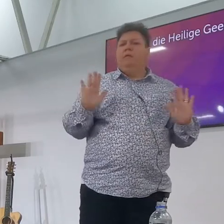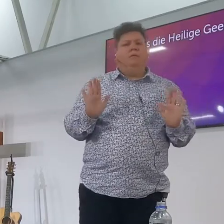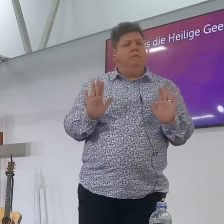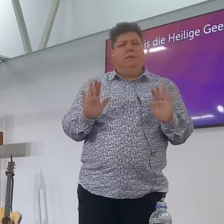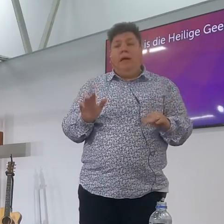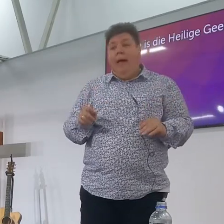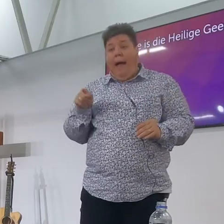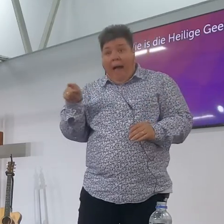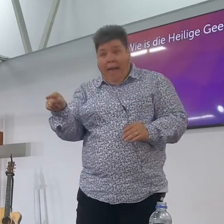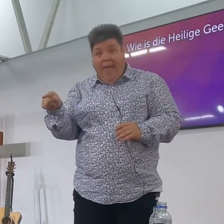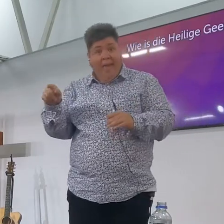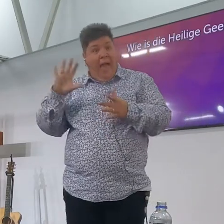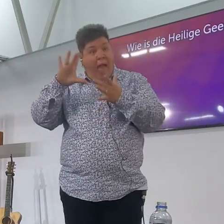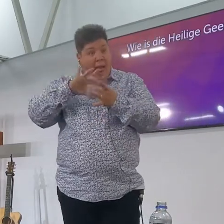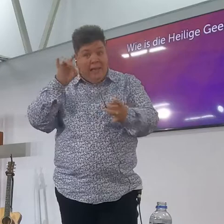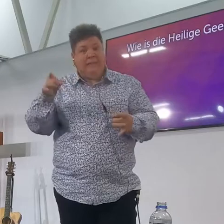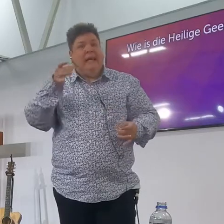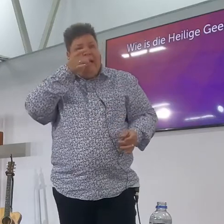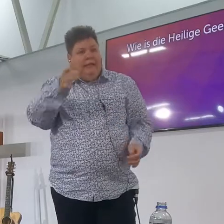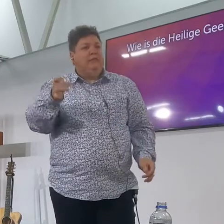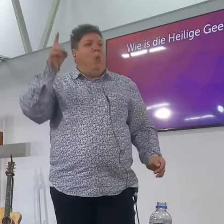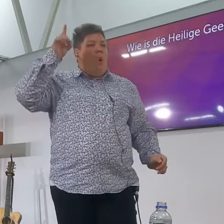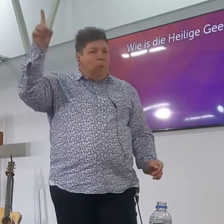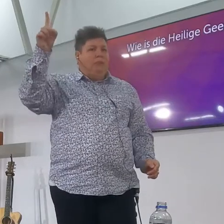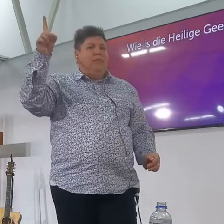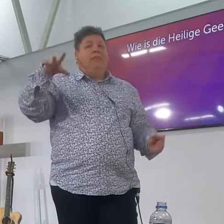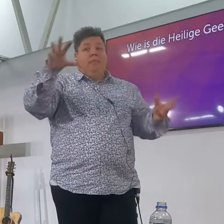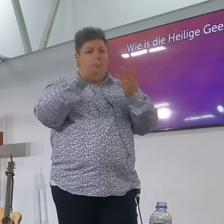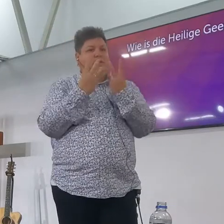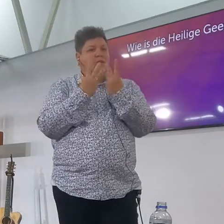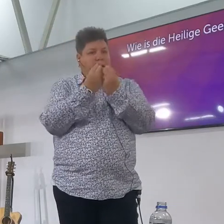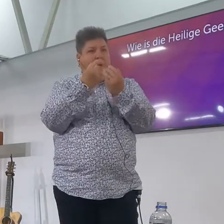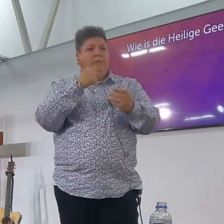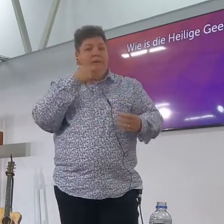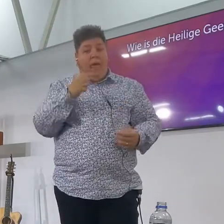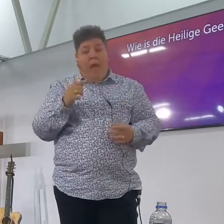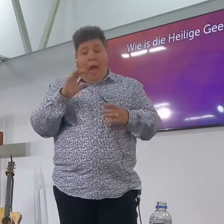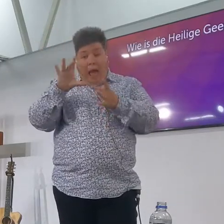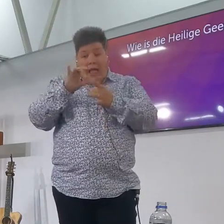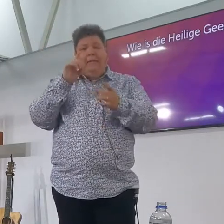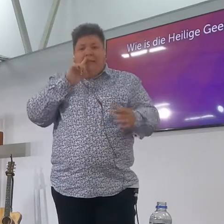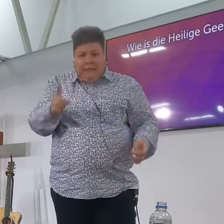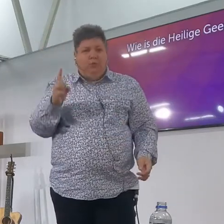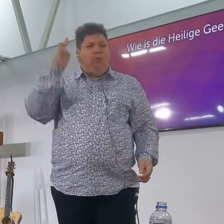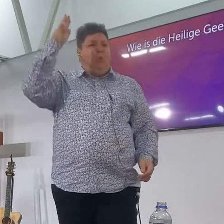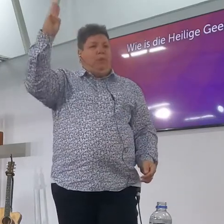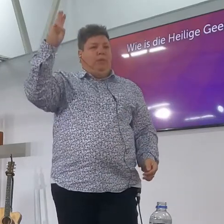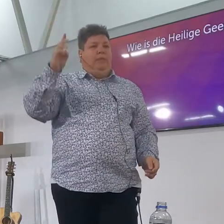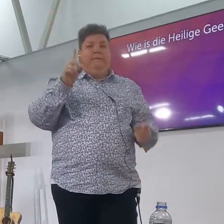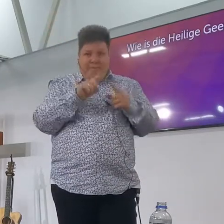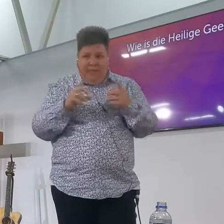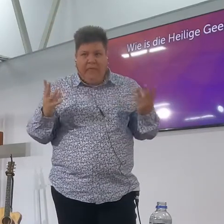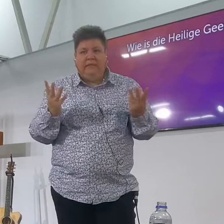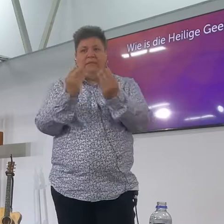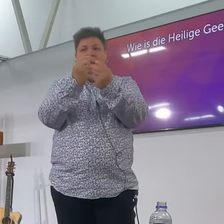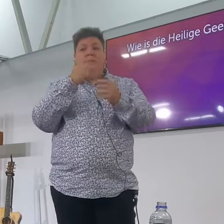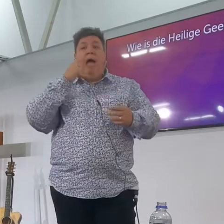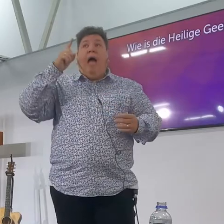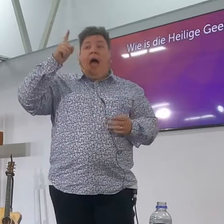hy is self God. Sê net saam met my, hy is self God. Kom ons sê dit net weer saam. Hy